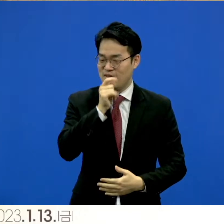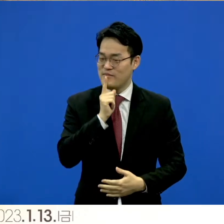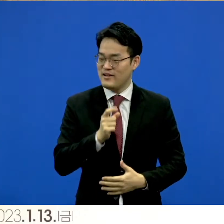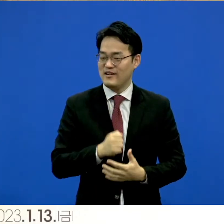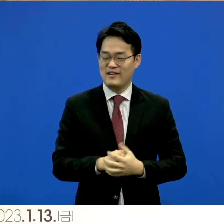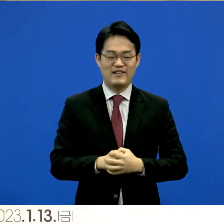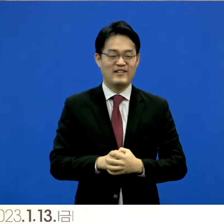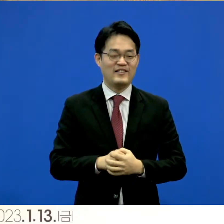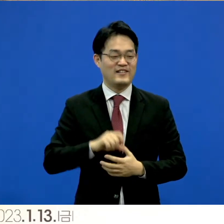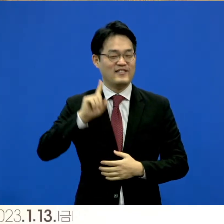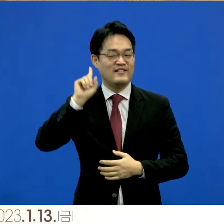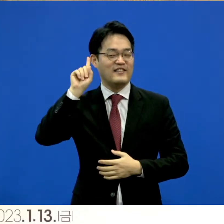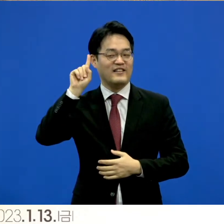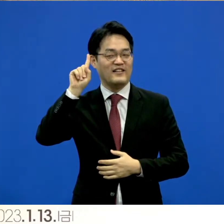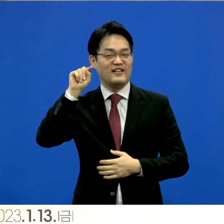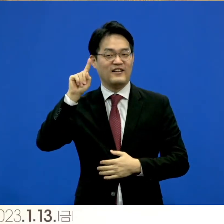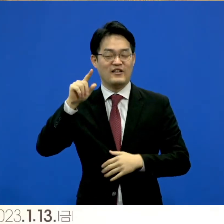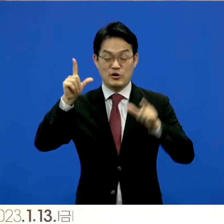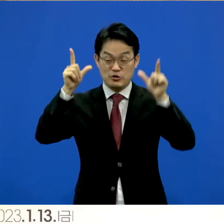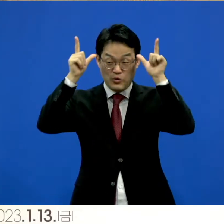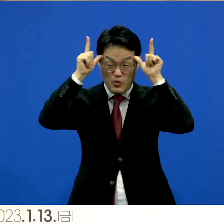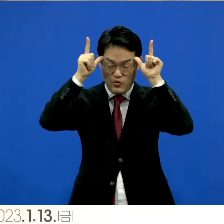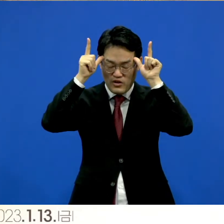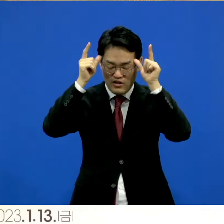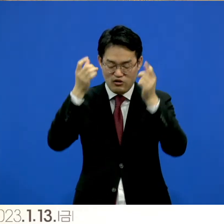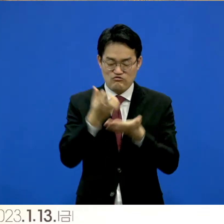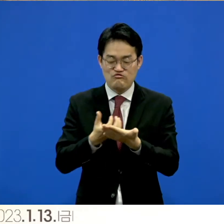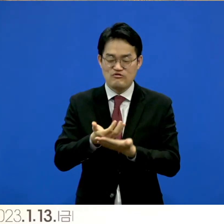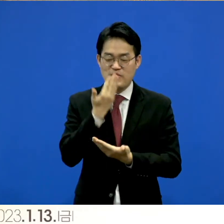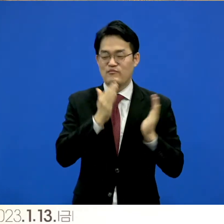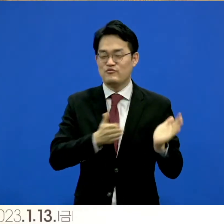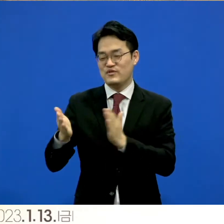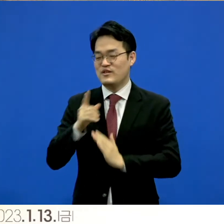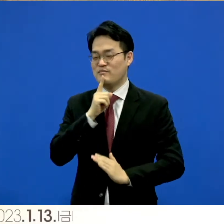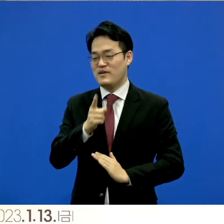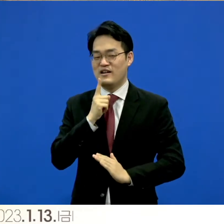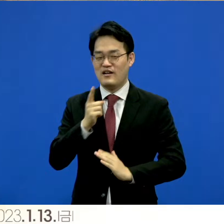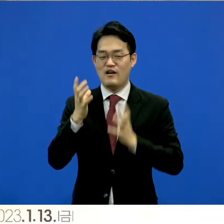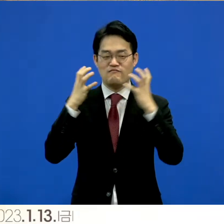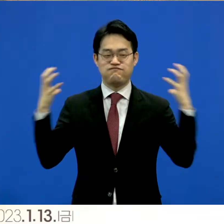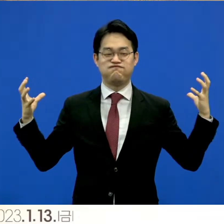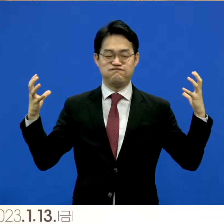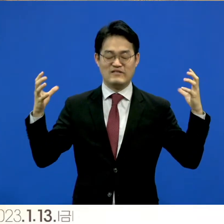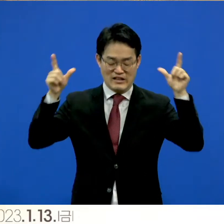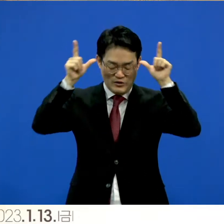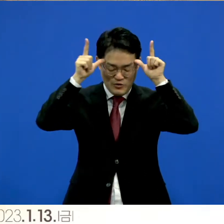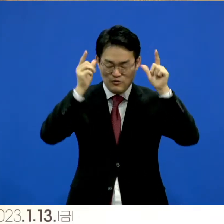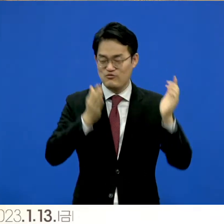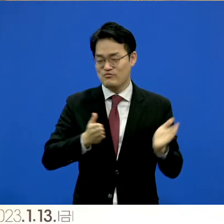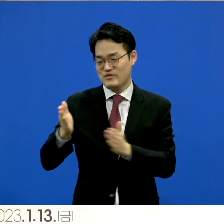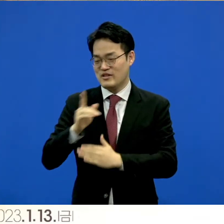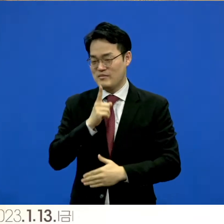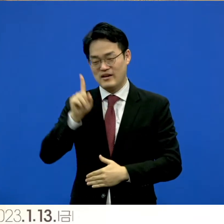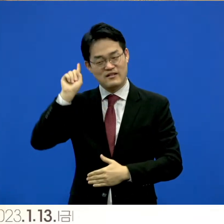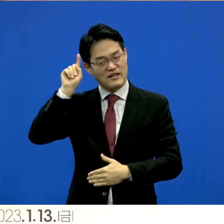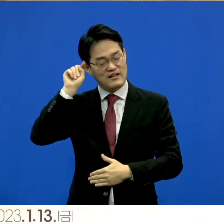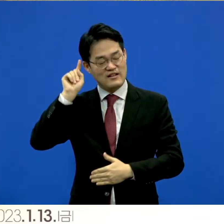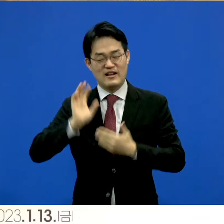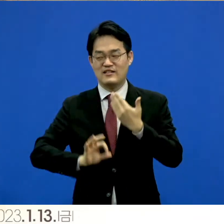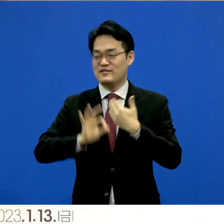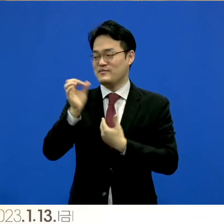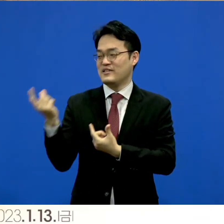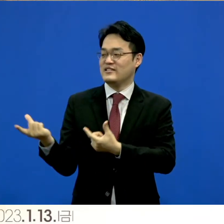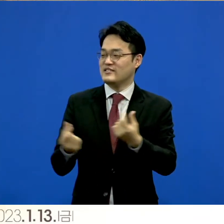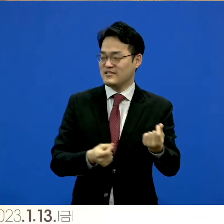하여튼 소고기 국밥이 떠오릅니다. 기대하고 내일 아침에 그렇게 했으면 좋겠습니다.